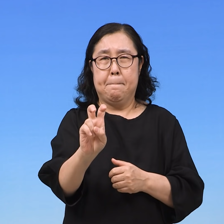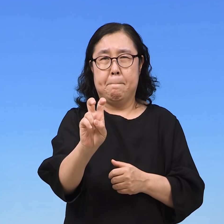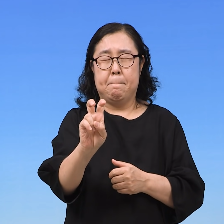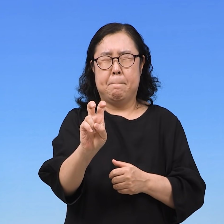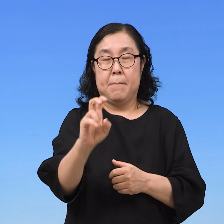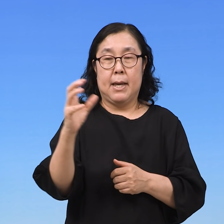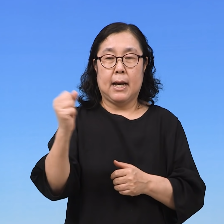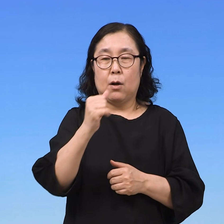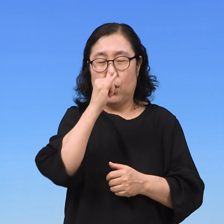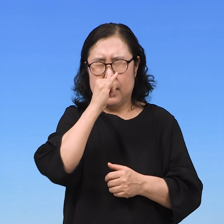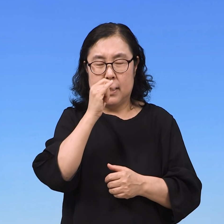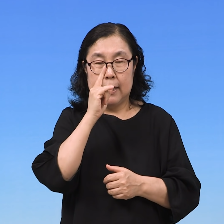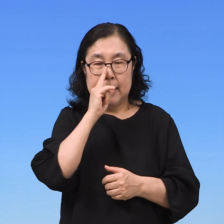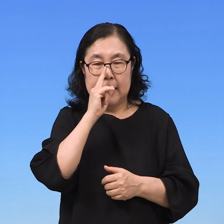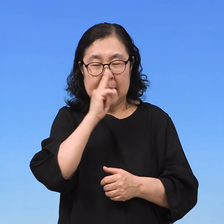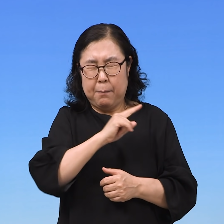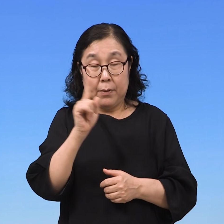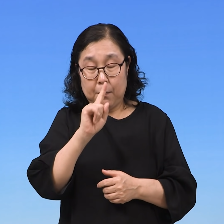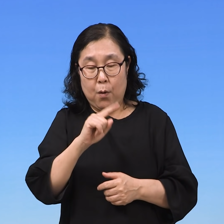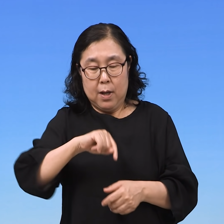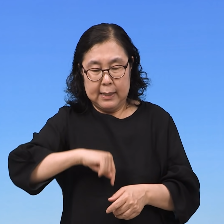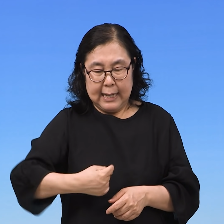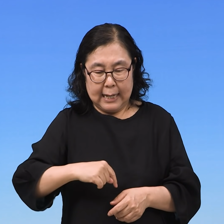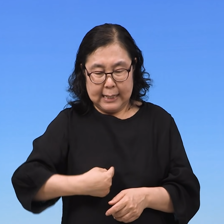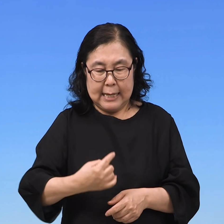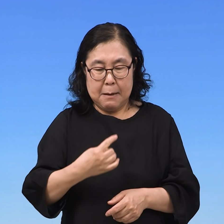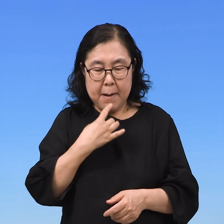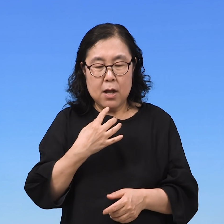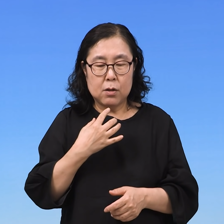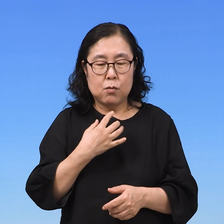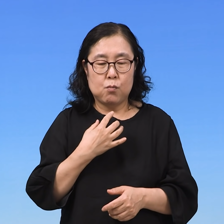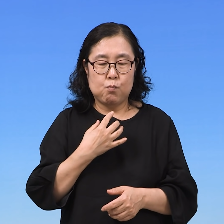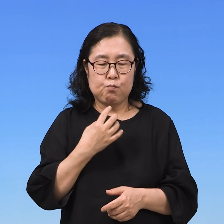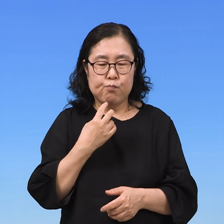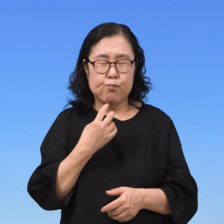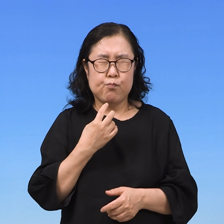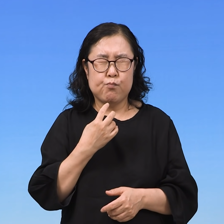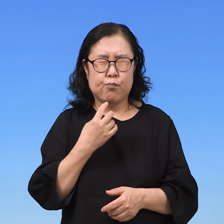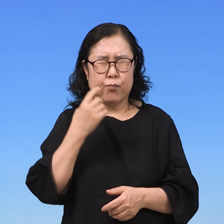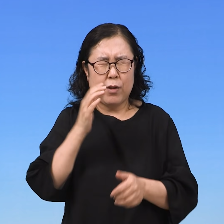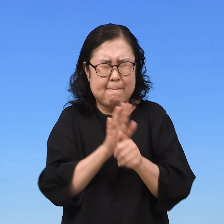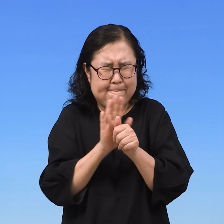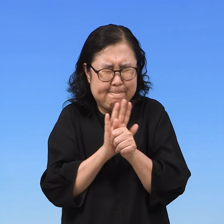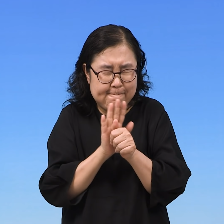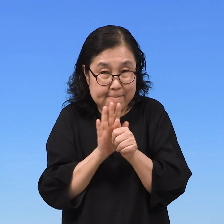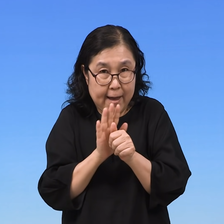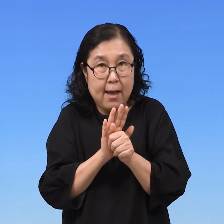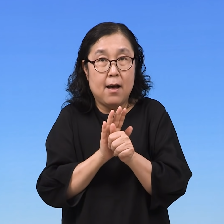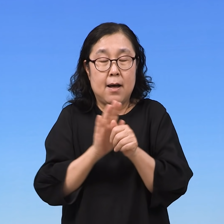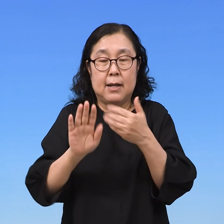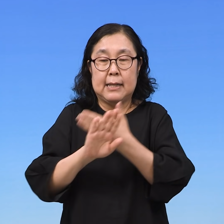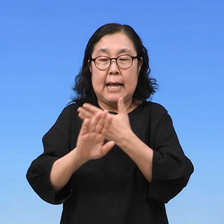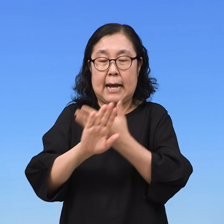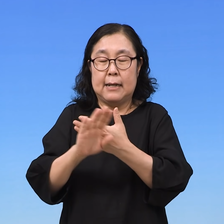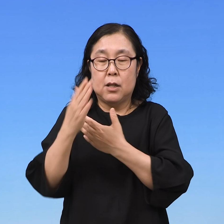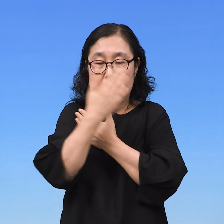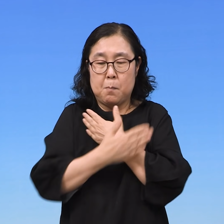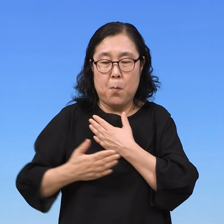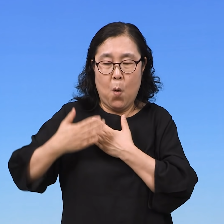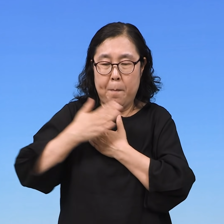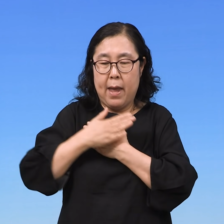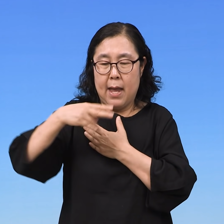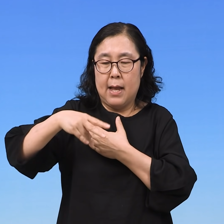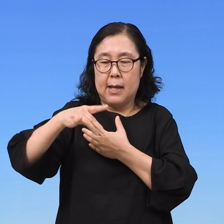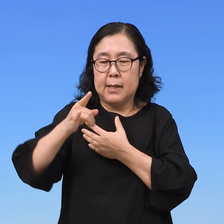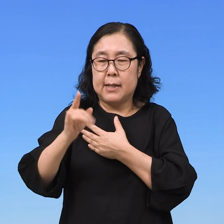암이 갖고 있는 치명적인 악함이 자기만 위하는 놈이라 그러잖아요. 몸 기능이 어떻게 되든지 관계없이 자기만 위하는